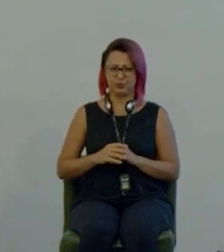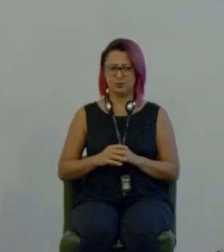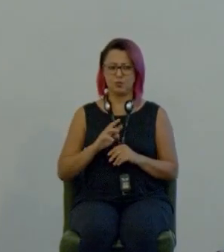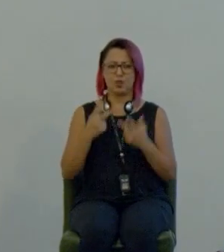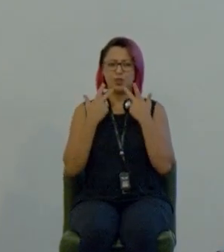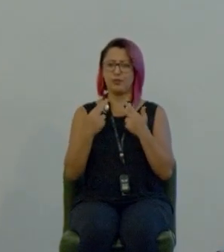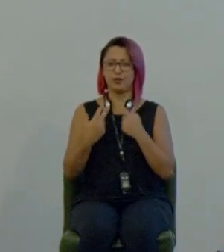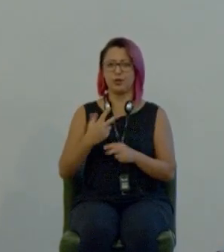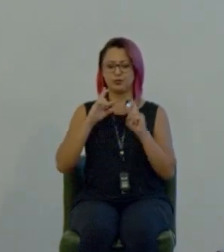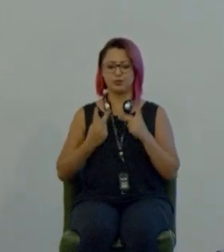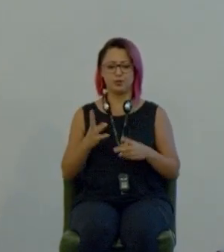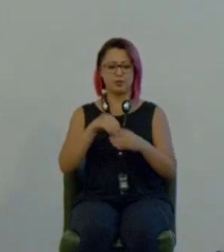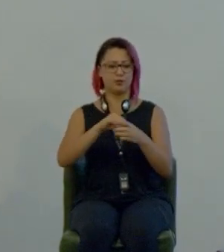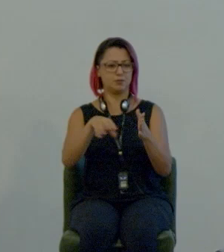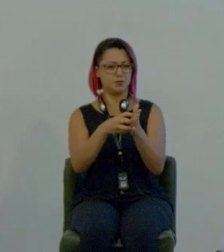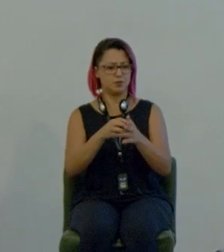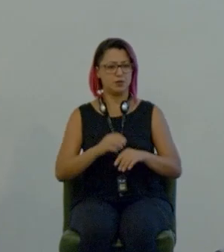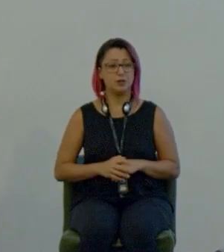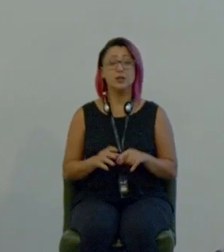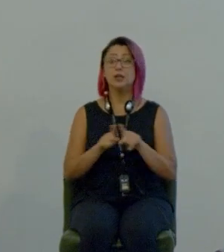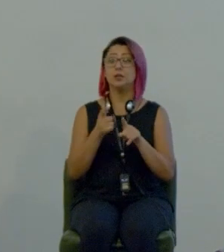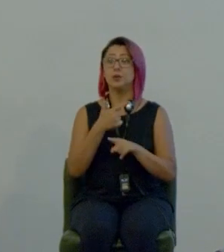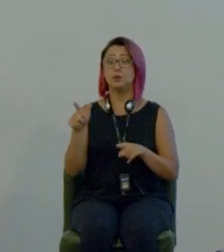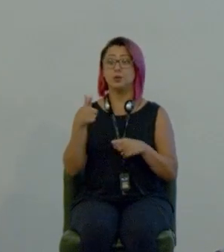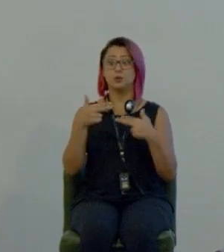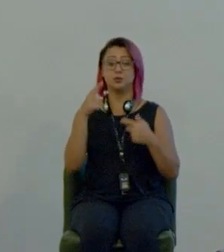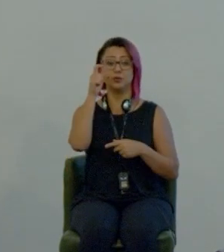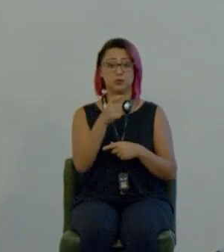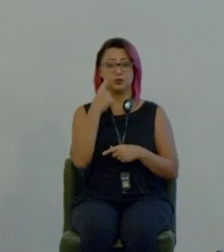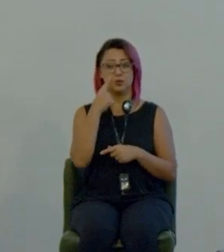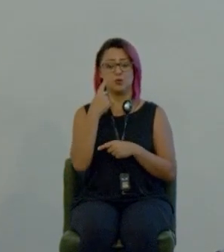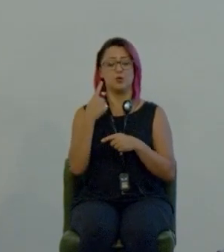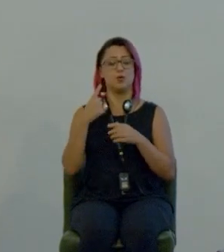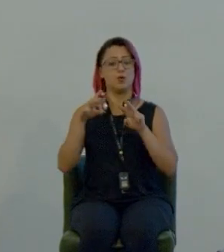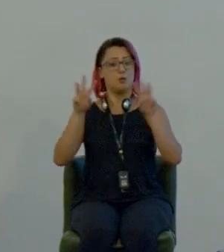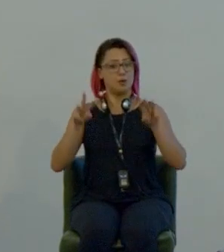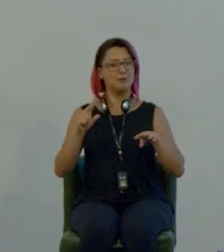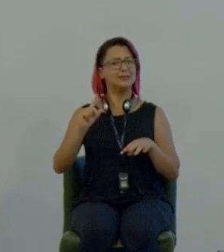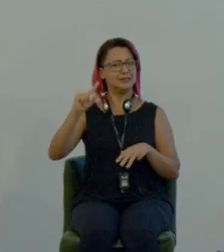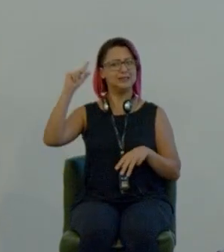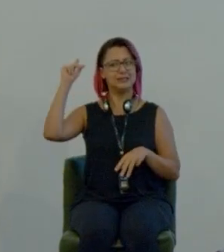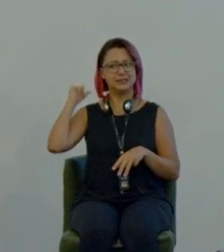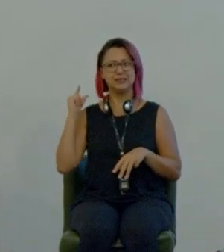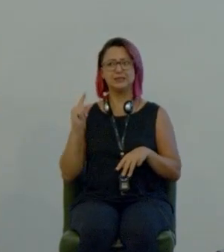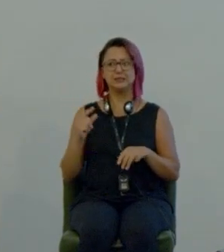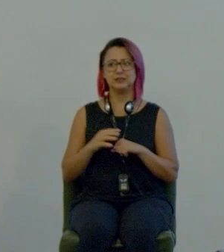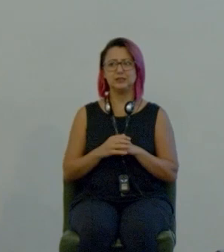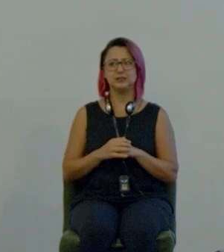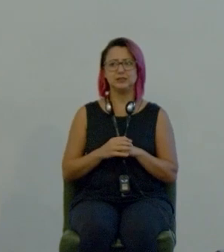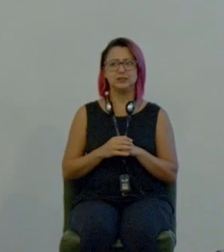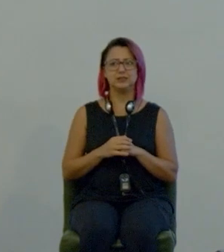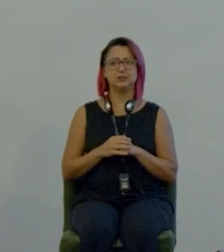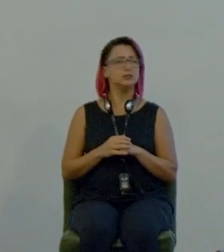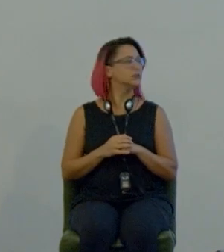região. Uma outra coisa interessante também, esse mapa já é um pouco antigo, mas ele funciona para a conversa de hoje. Se vocês